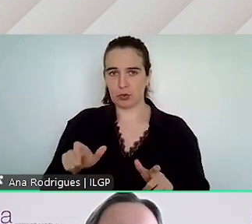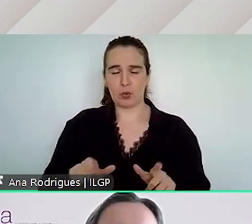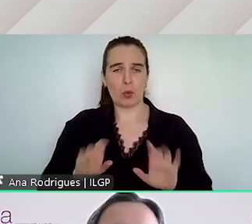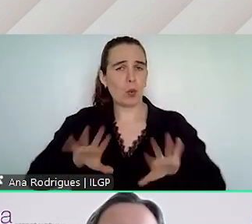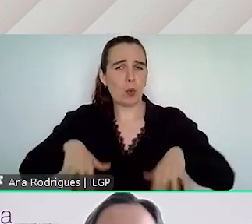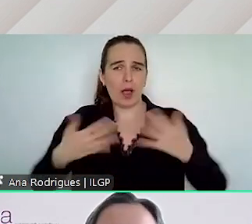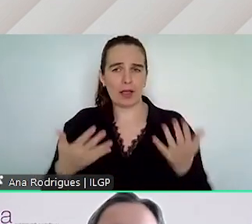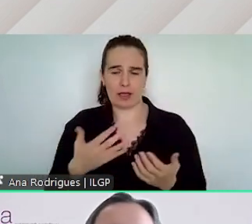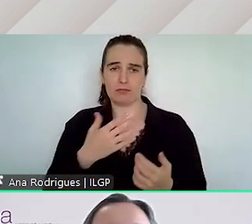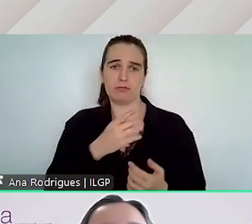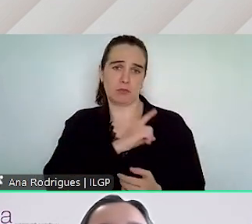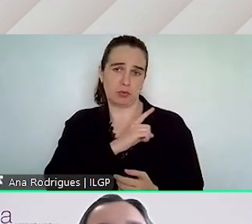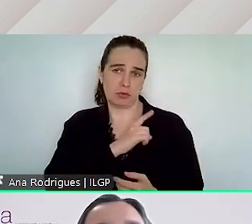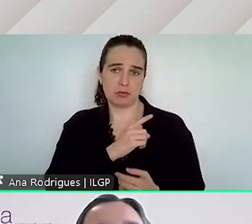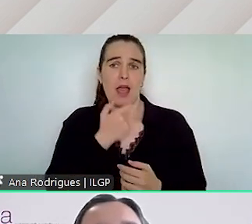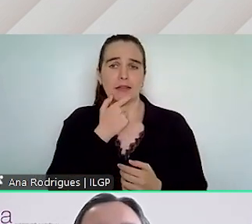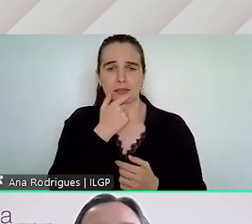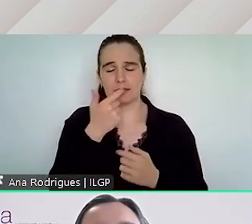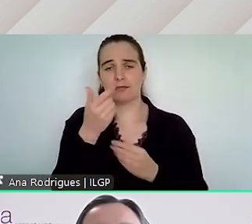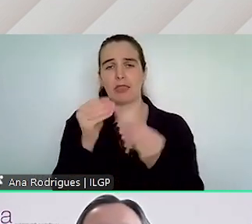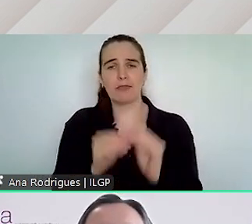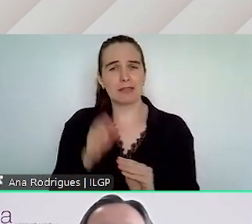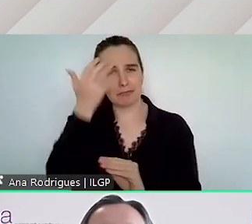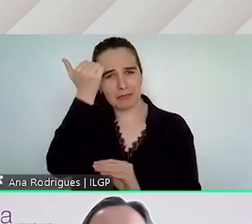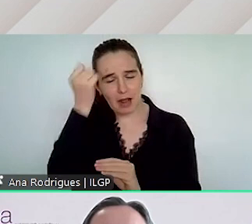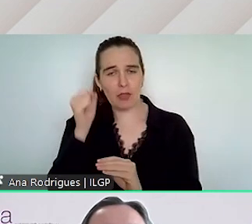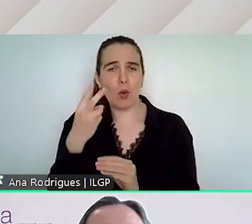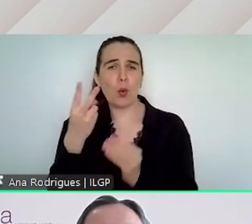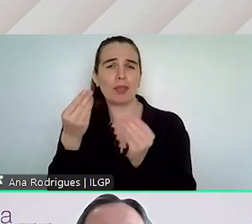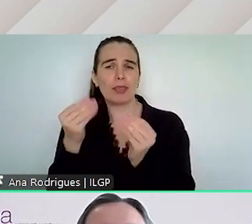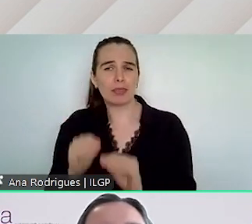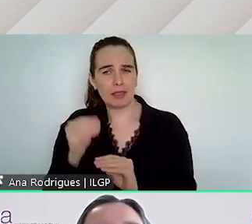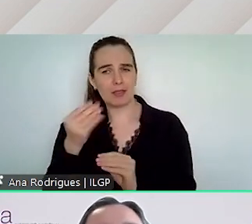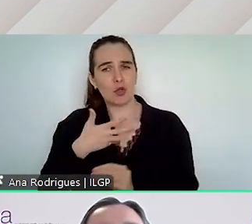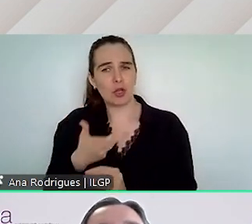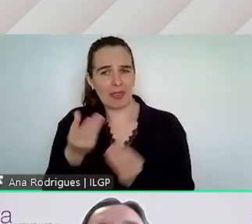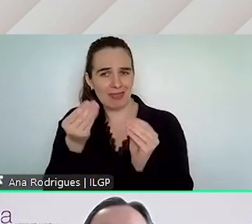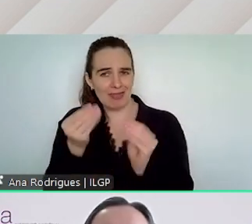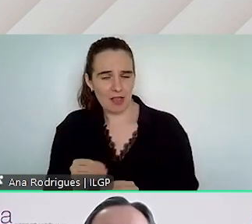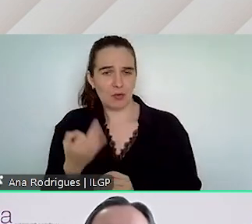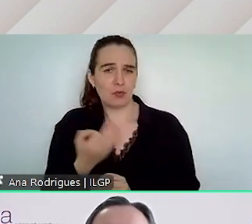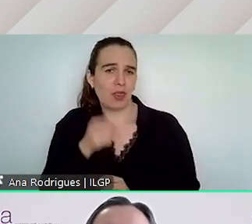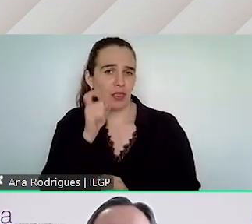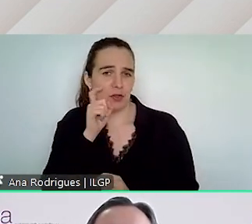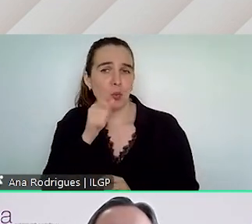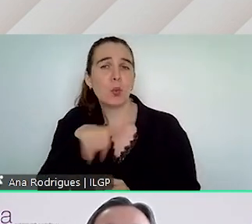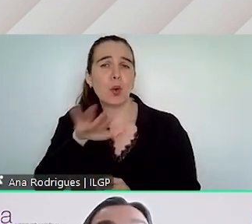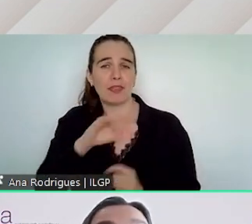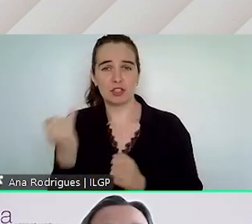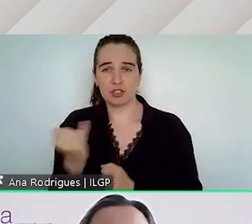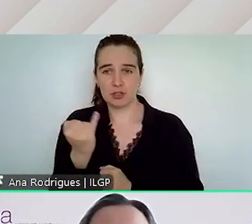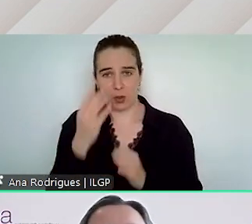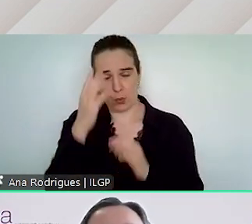as pessoas singulares que tenham defendido dissertações de mestrado ou teses de doutoramento em instituições do ensino superior